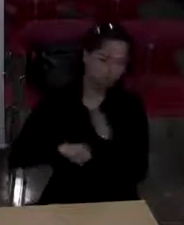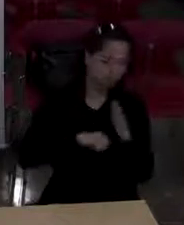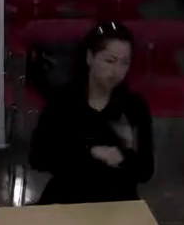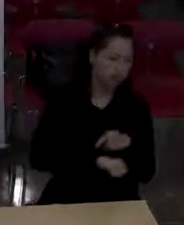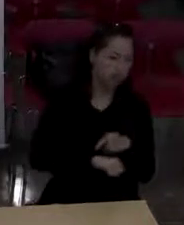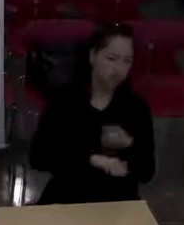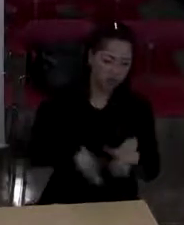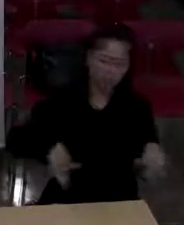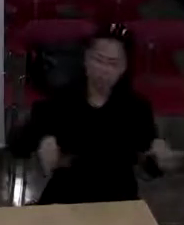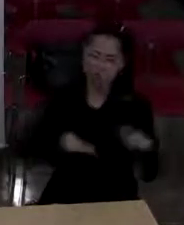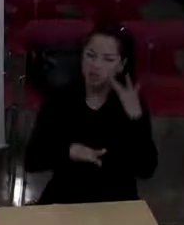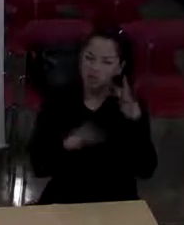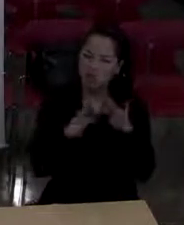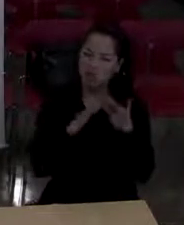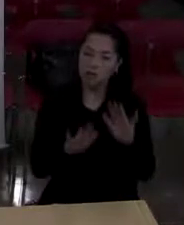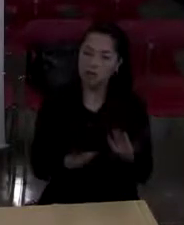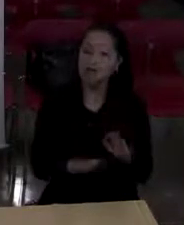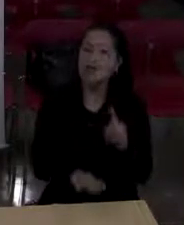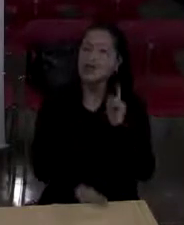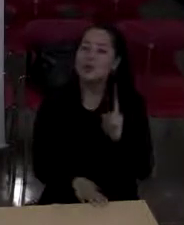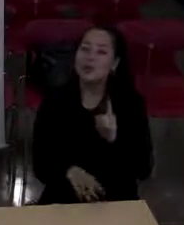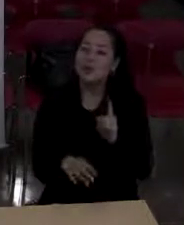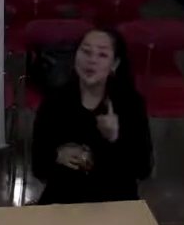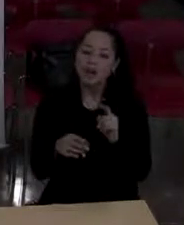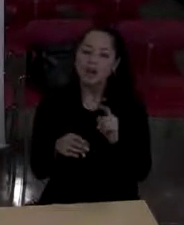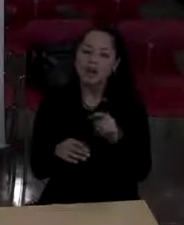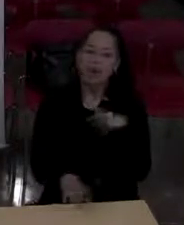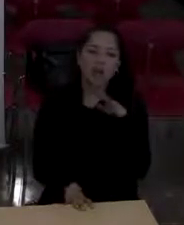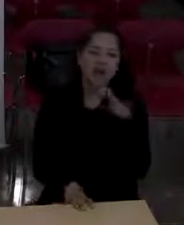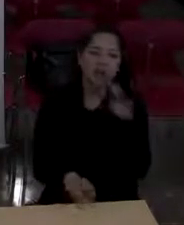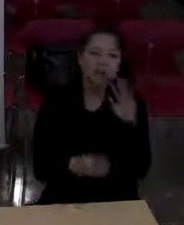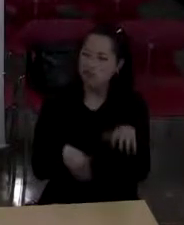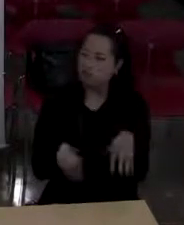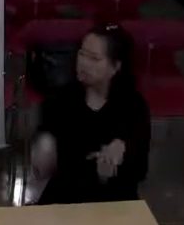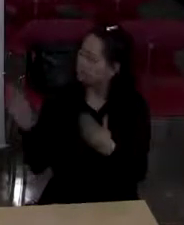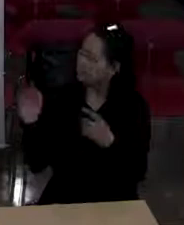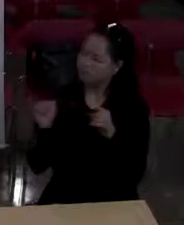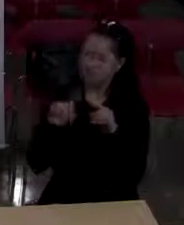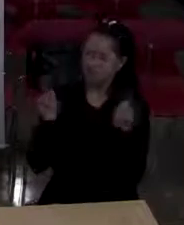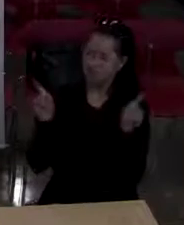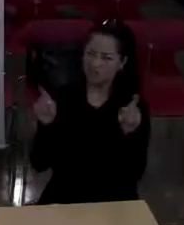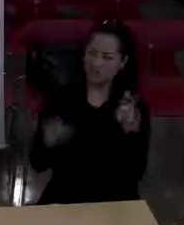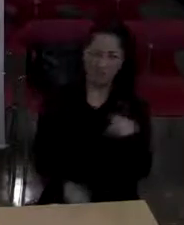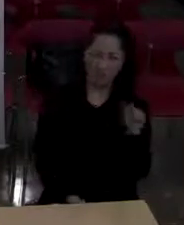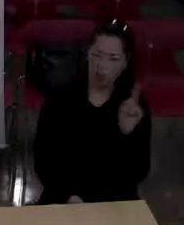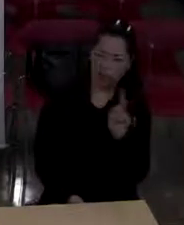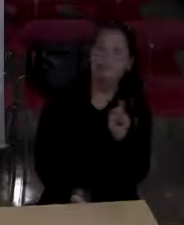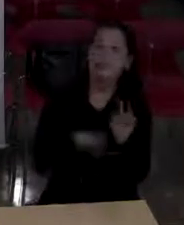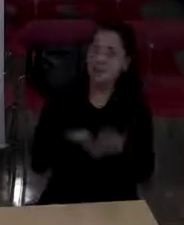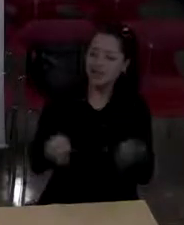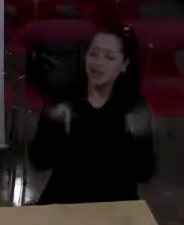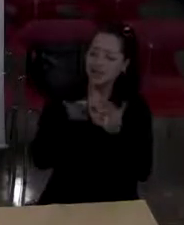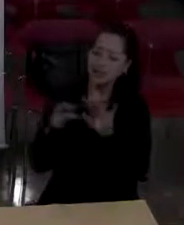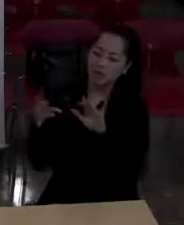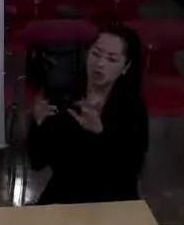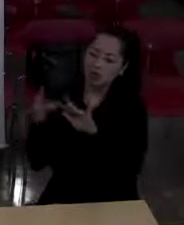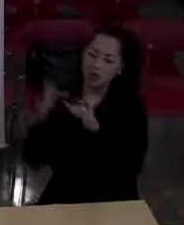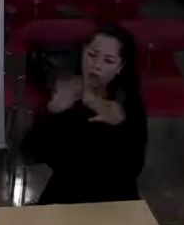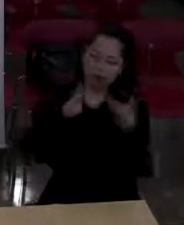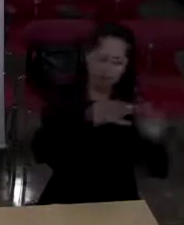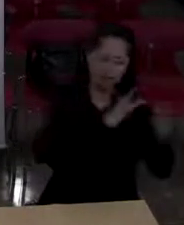determinado, en un momento organizado para que sea coherente al otro, pero también en mirar a ver cómo yo me voy anticipando y me voy